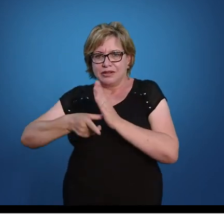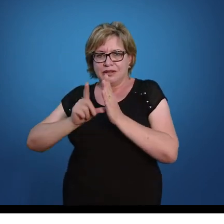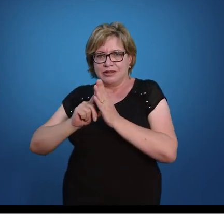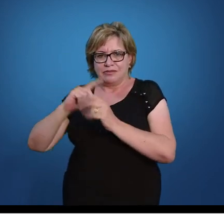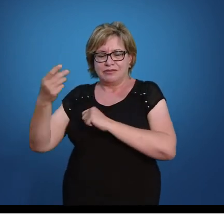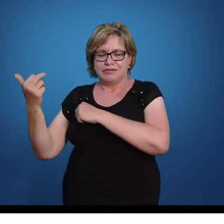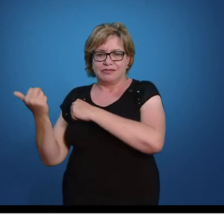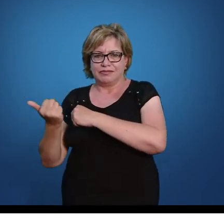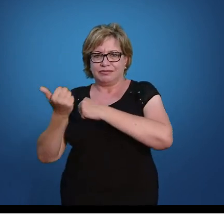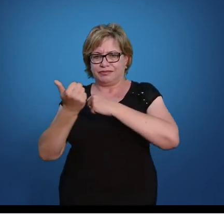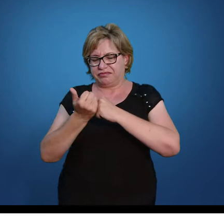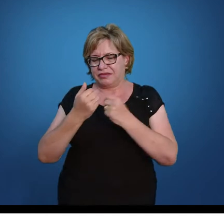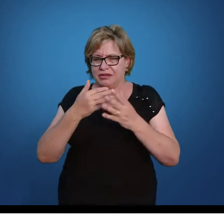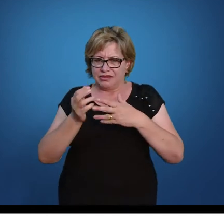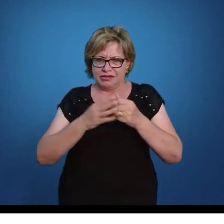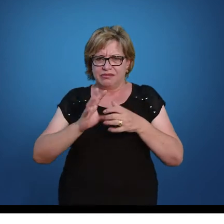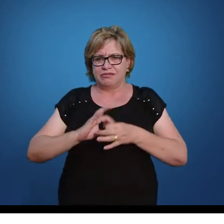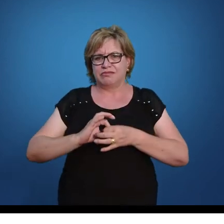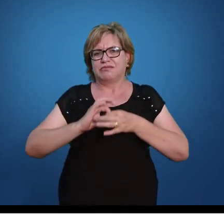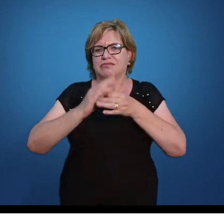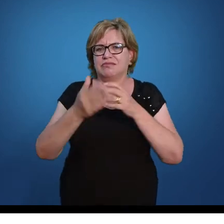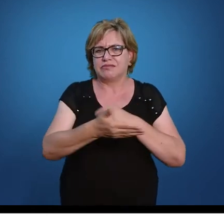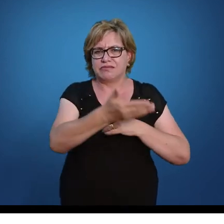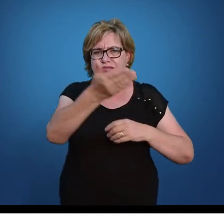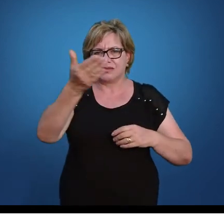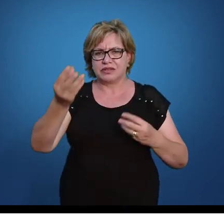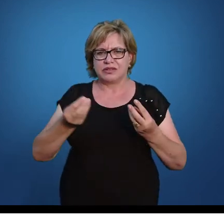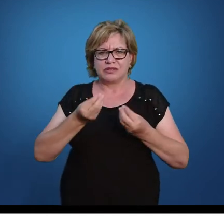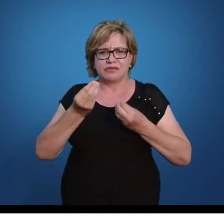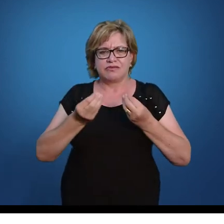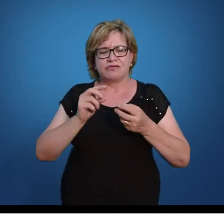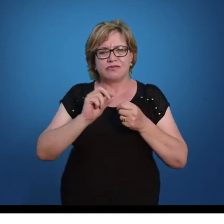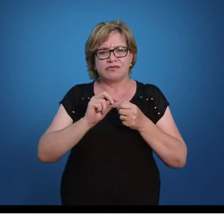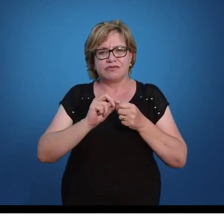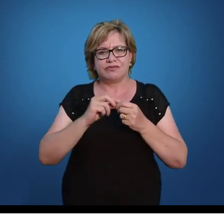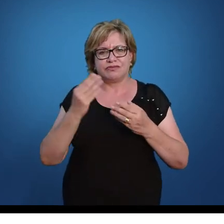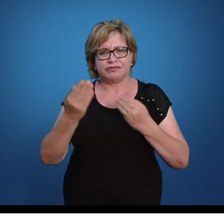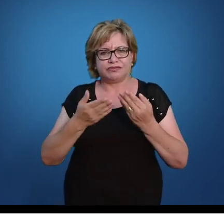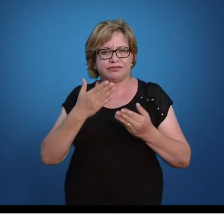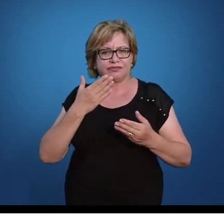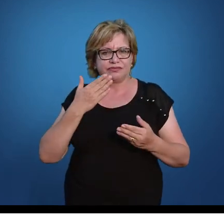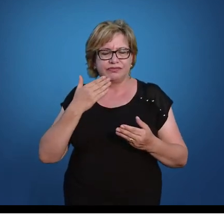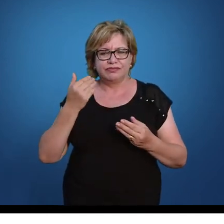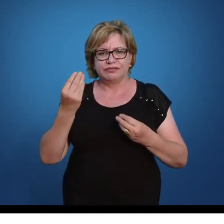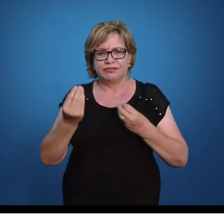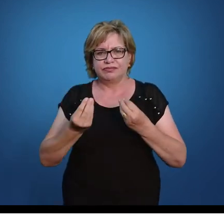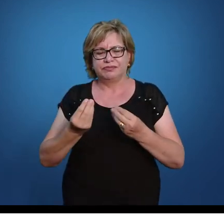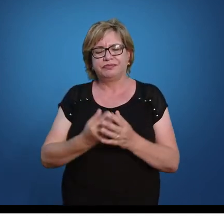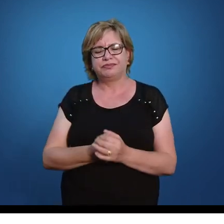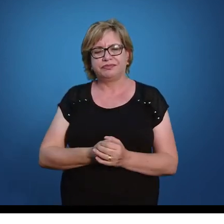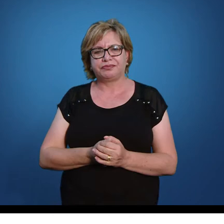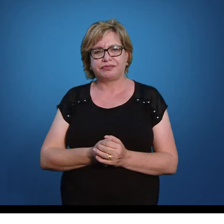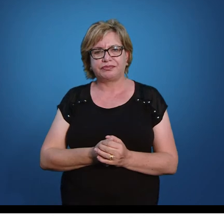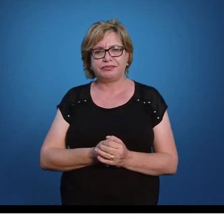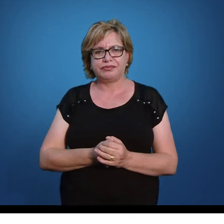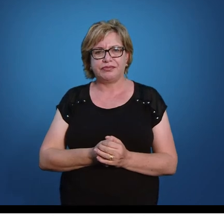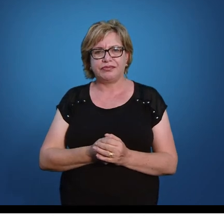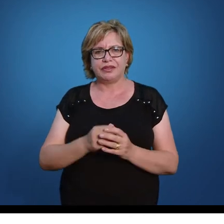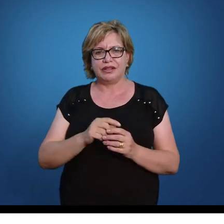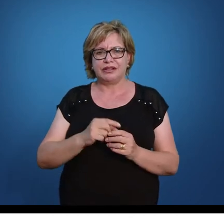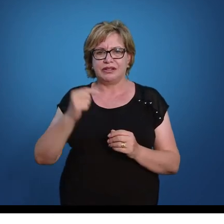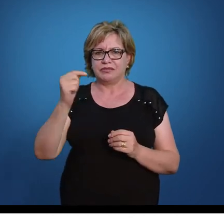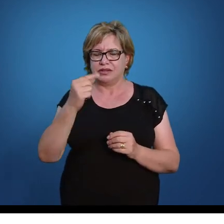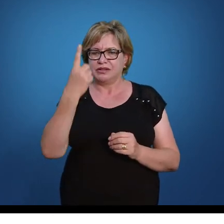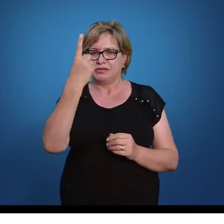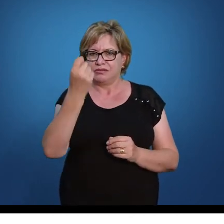expressão. Isso fica a critério de vocês da maneira que vocês julgarem mais pertinente ou mais prático, mais fácil. Então, ficou lá